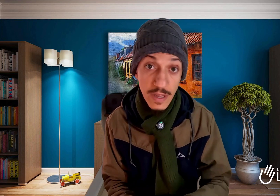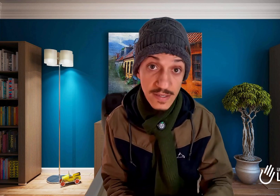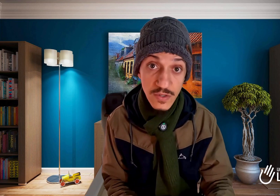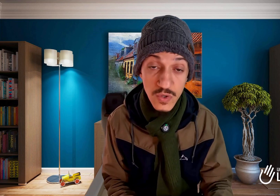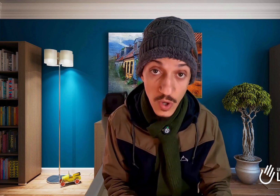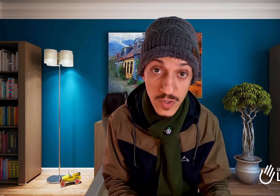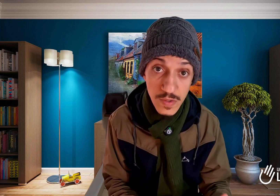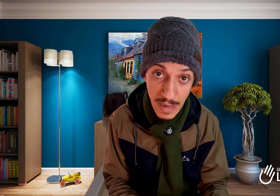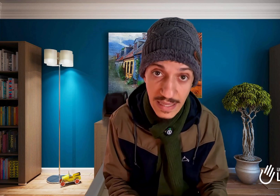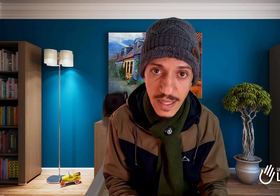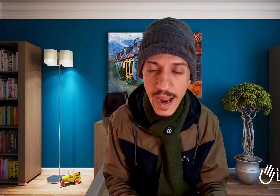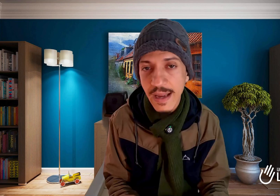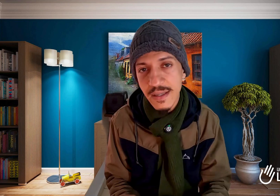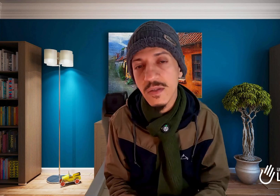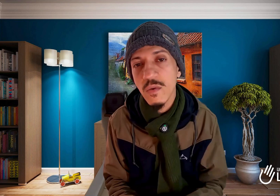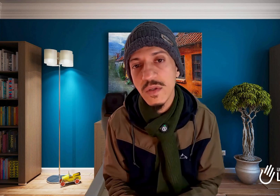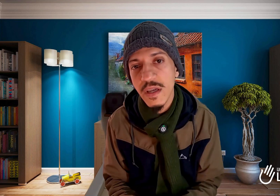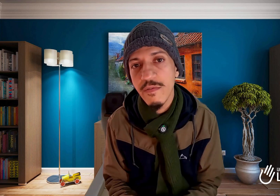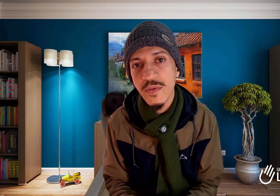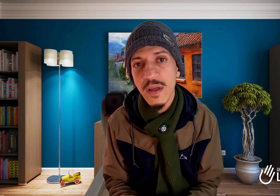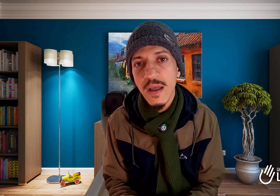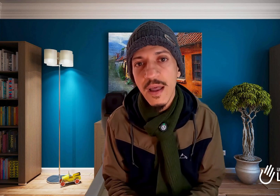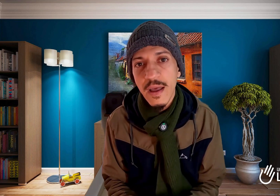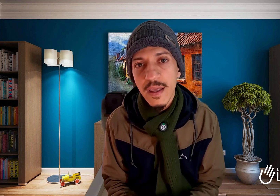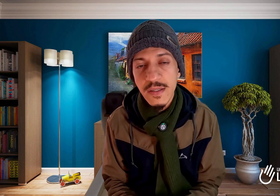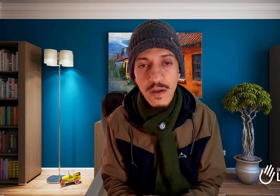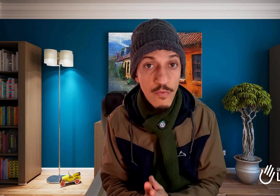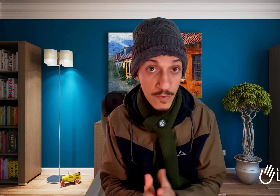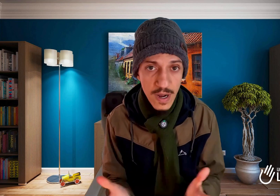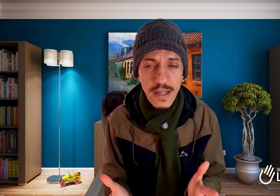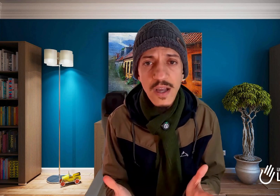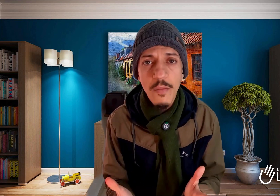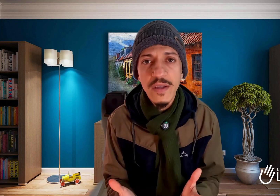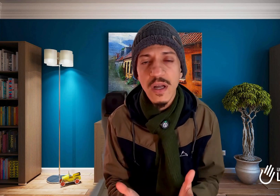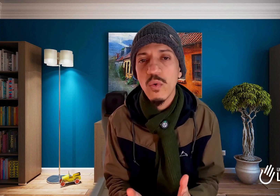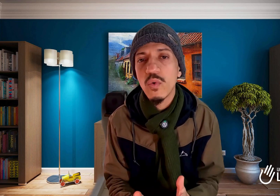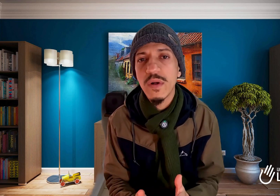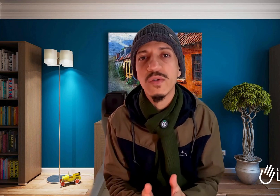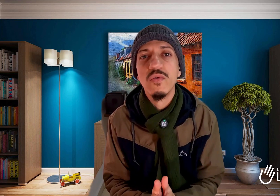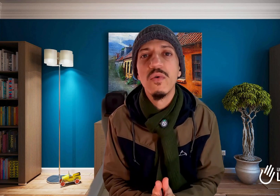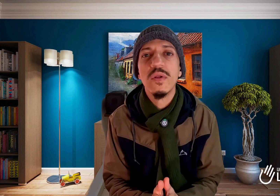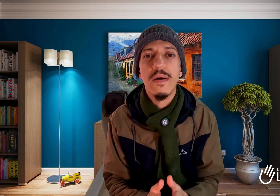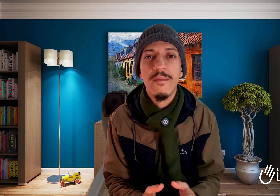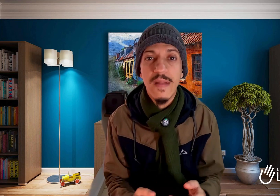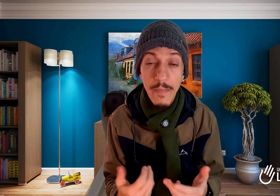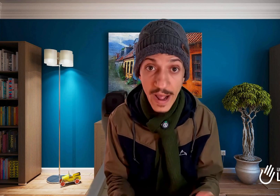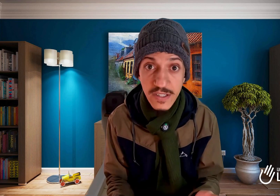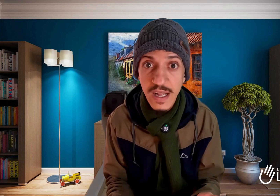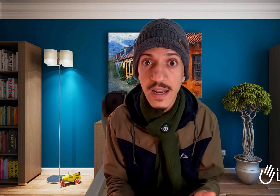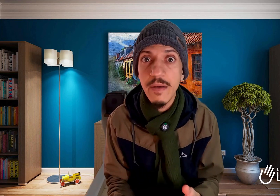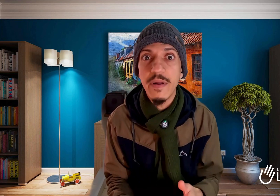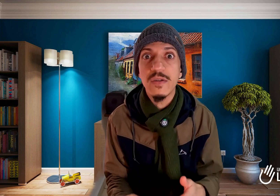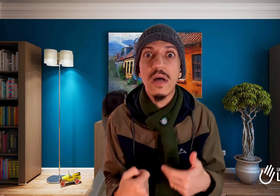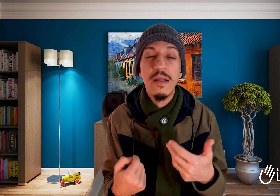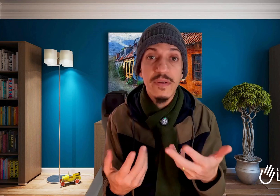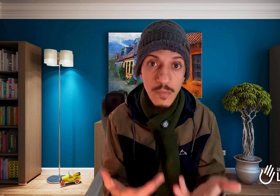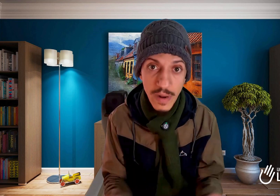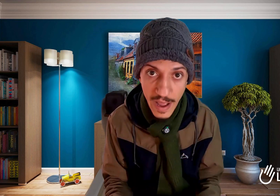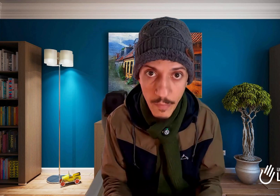aos nossos materiais exclusivos, que são focados realmente na cultura surda, na prática na Libras, a Libras como ela realmente